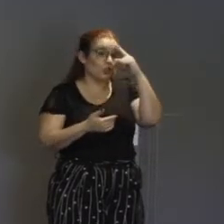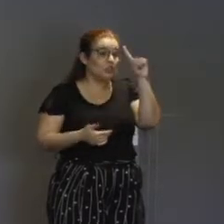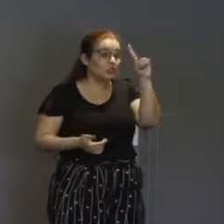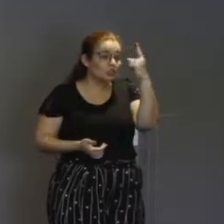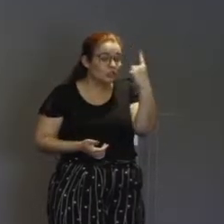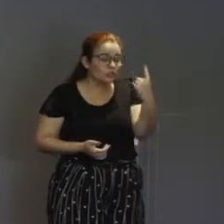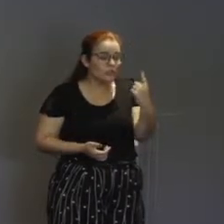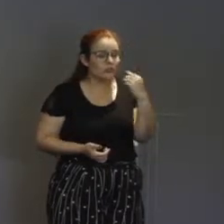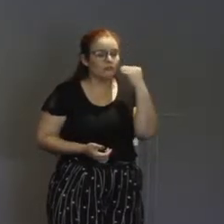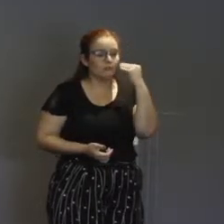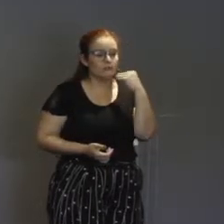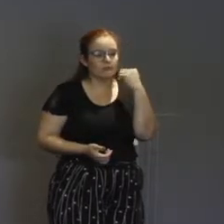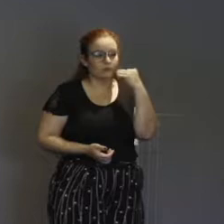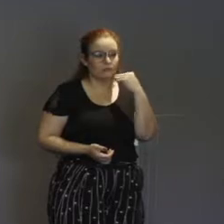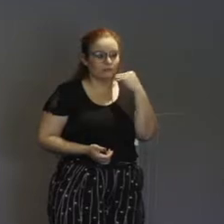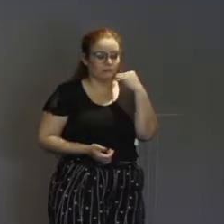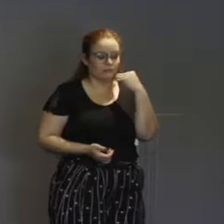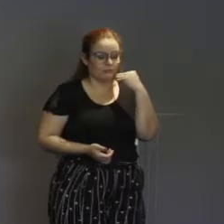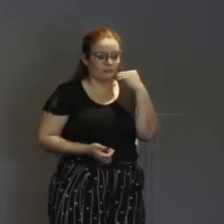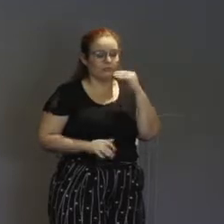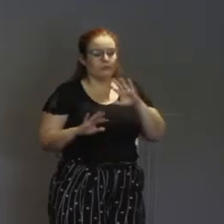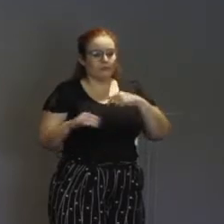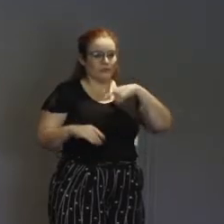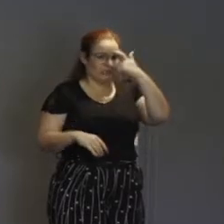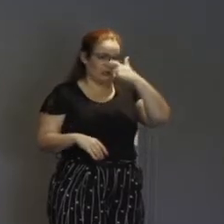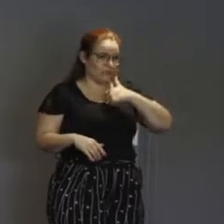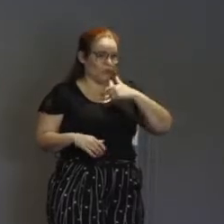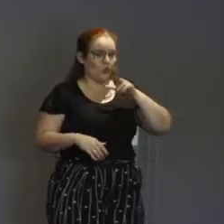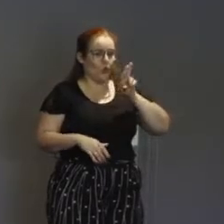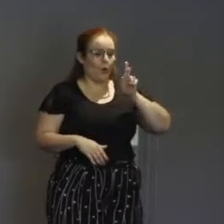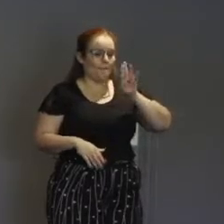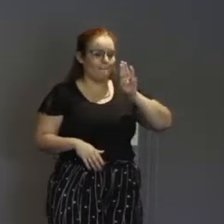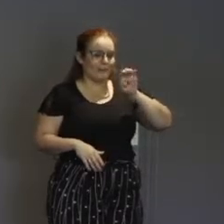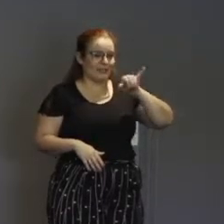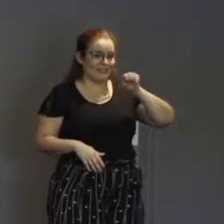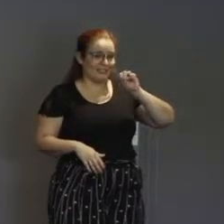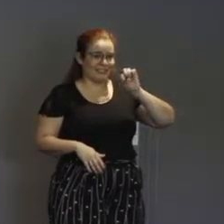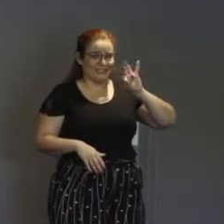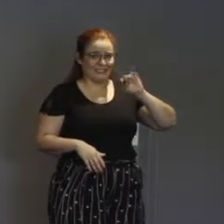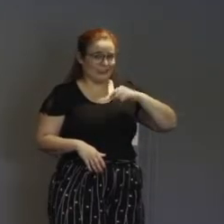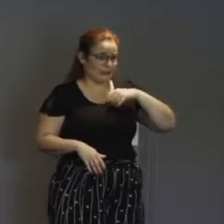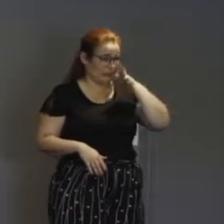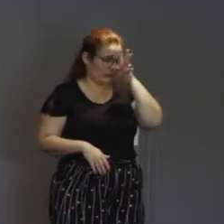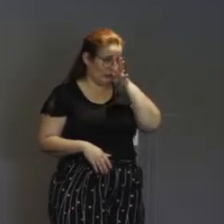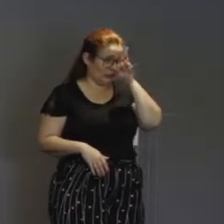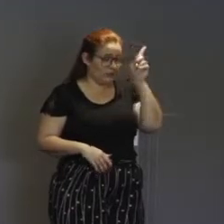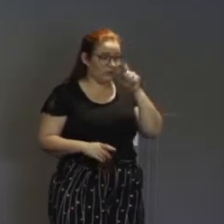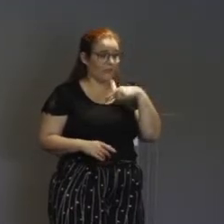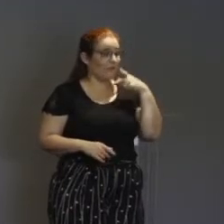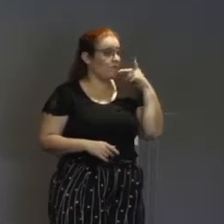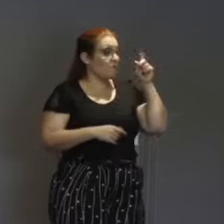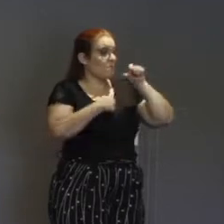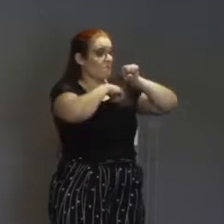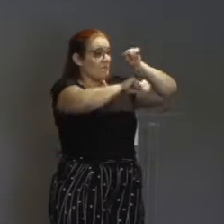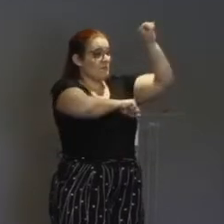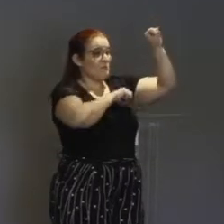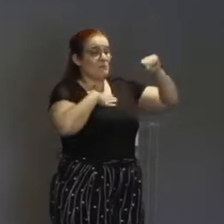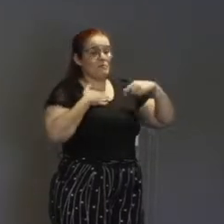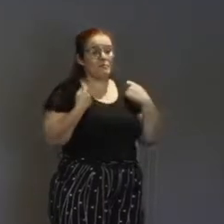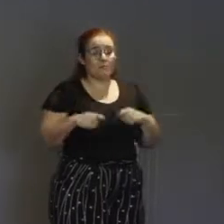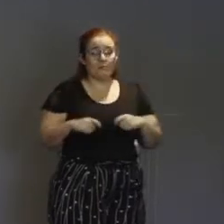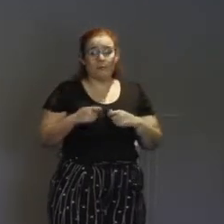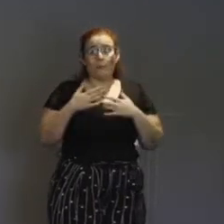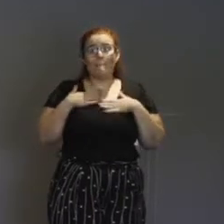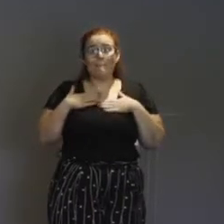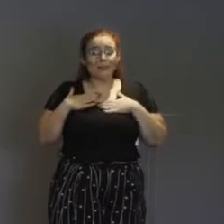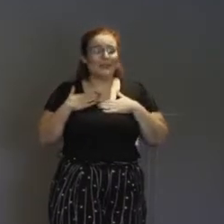experimento. Mas eu não sou urbanista, então não vou nem me meter a falar disso, porque ela vai falando do mapa e eu vou pensando no meu mapa. Meu mapa é cheio de